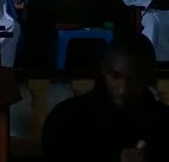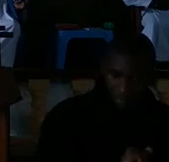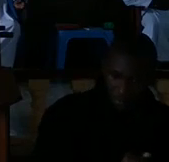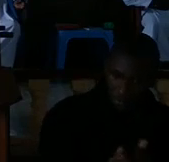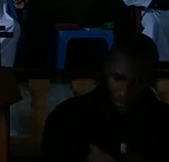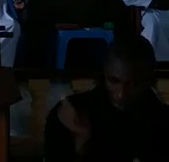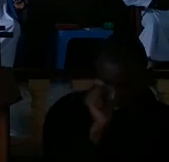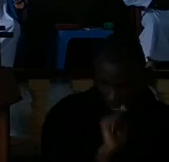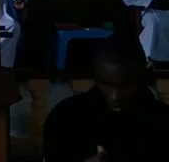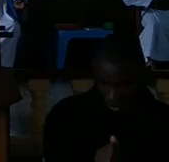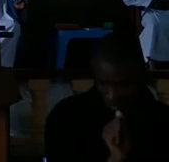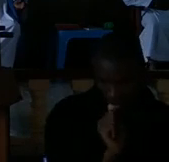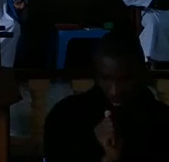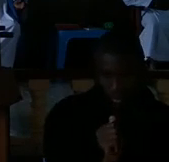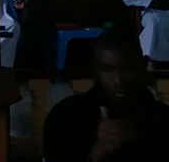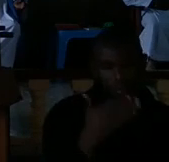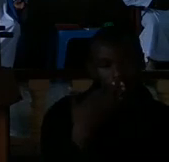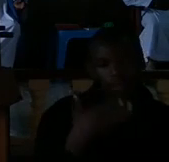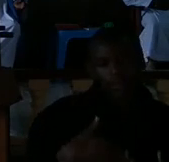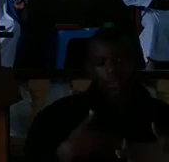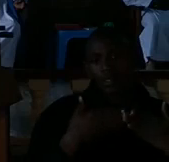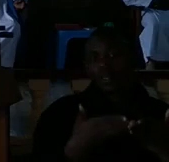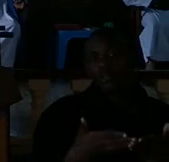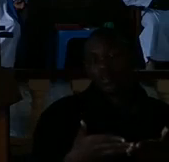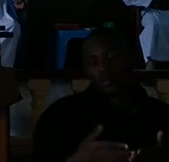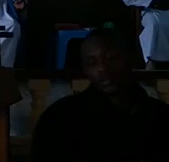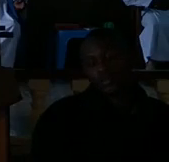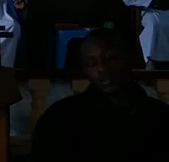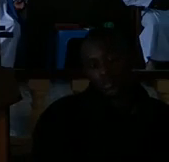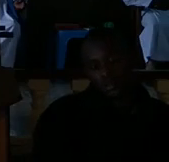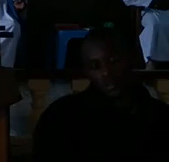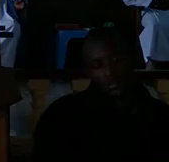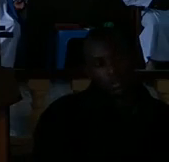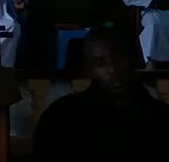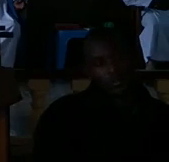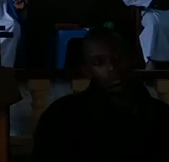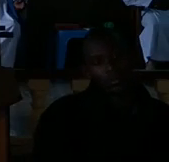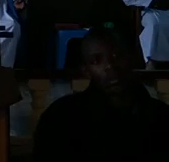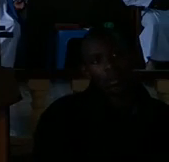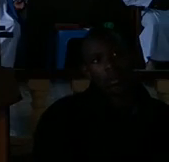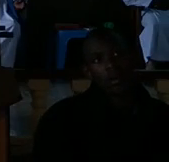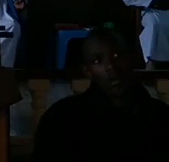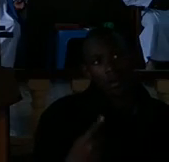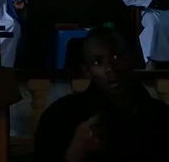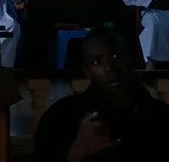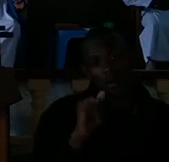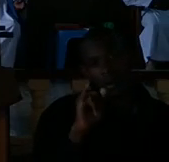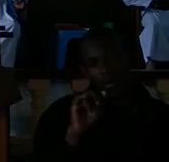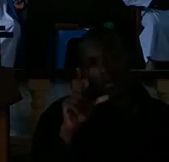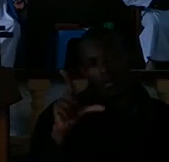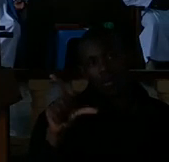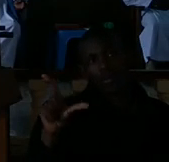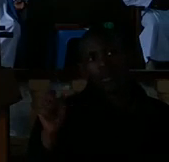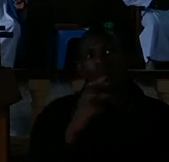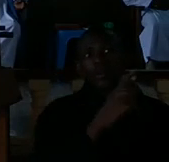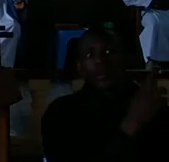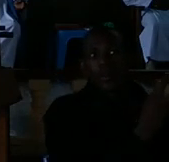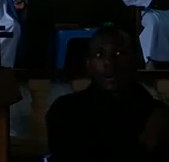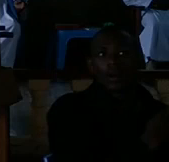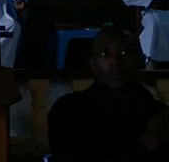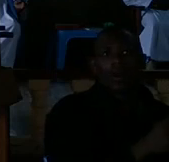wa mundu ngienda gucokia ngatho ni undu wa kirathimo kia mwanya tiu namba yitu ya kanitha ndicenjetie